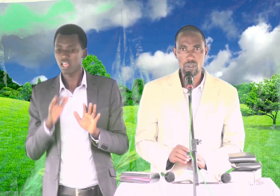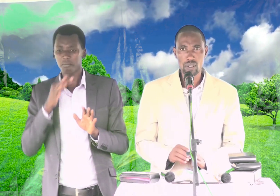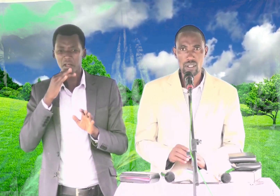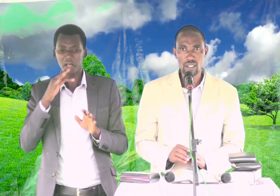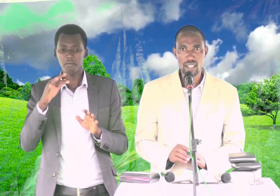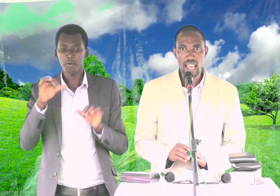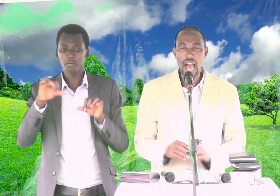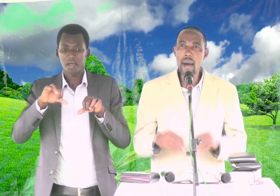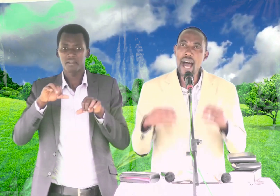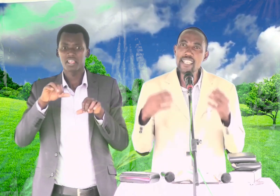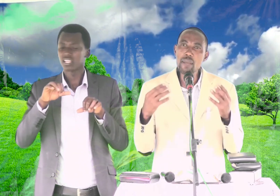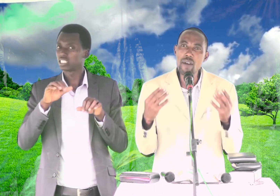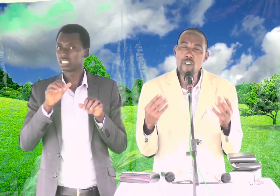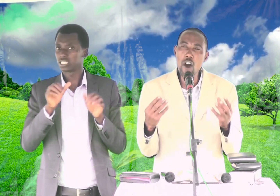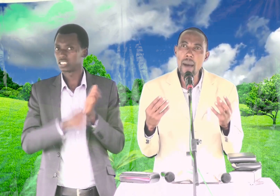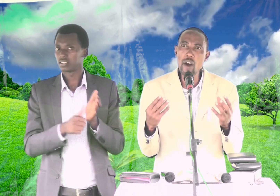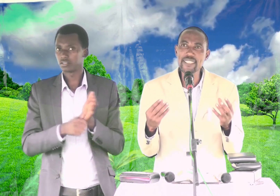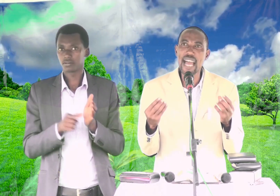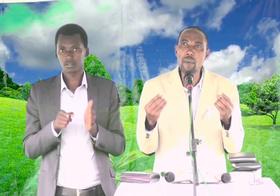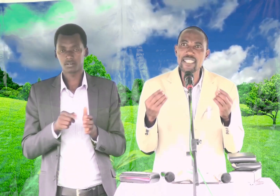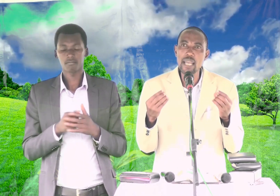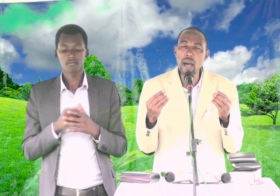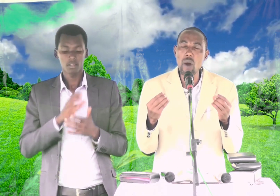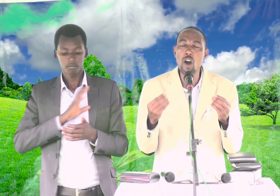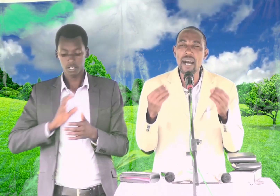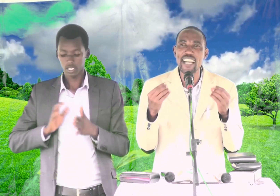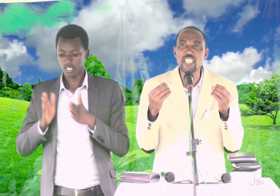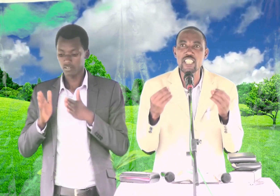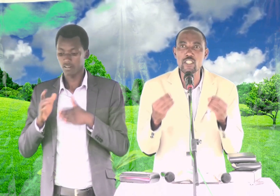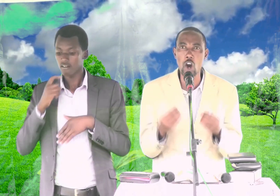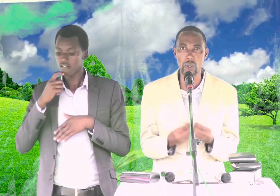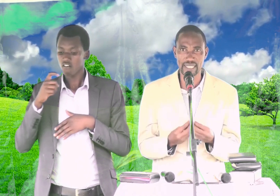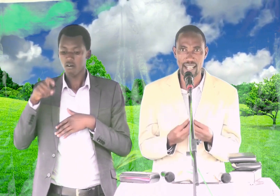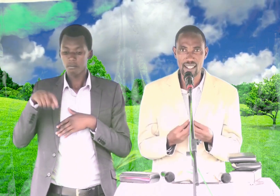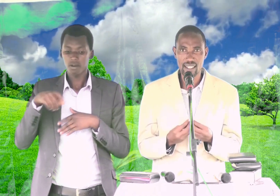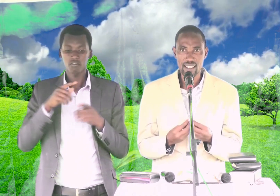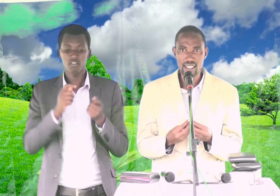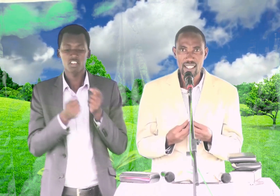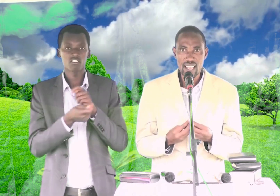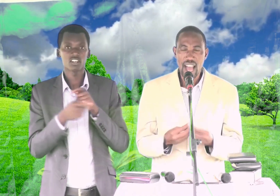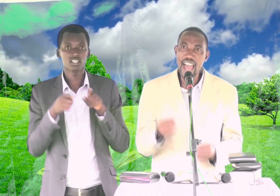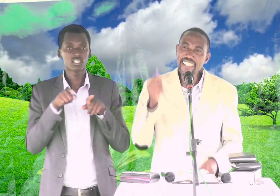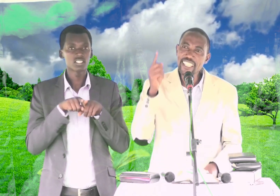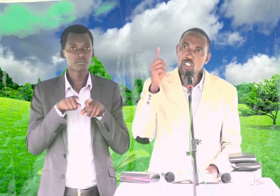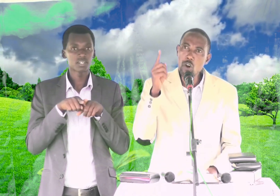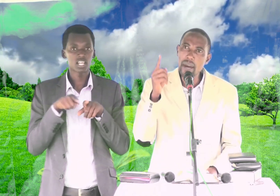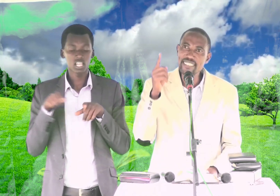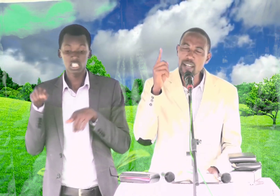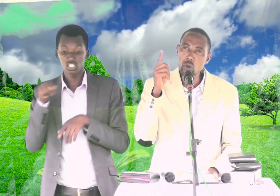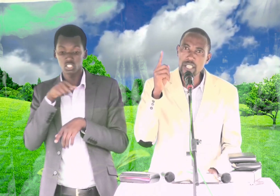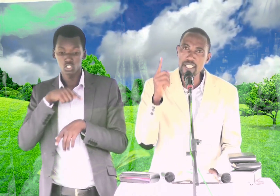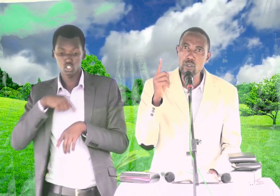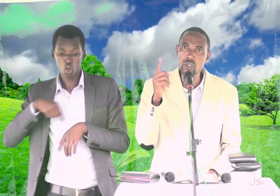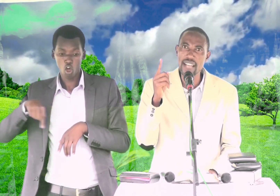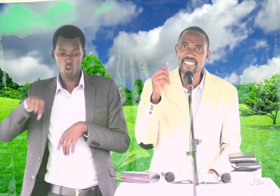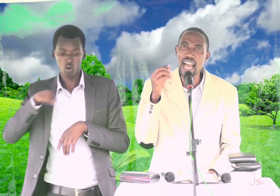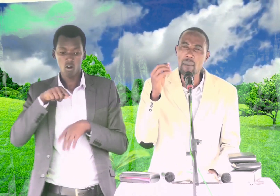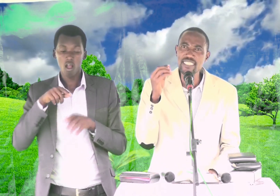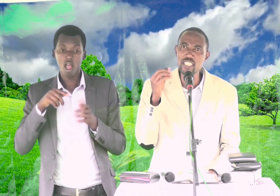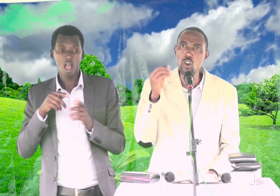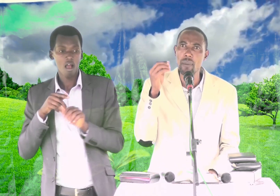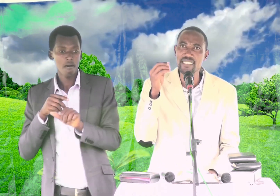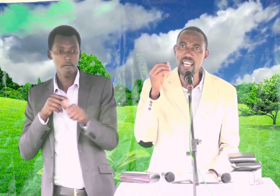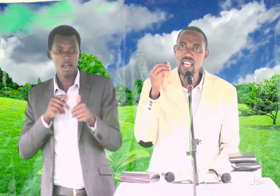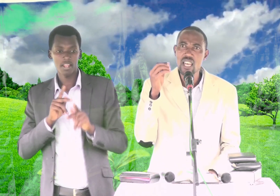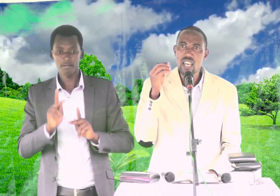kubisoko abandi bavomaho cyangwa se banywaho bagashira inyota ariko iyo umaze guhinduka